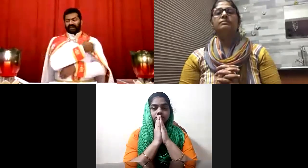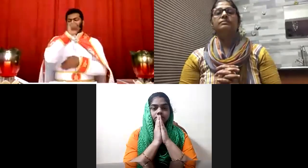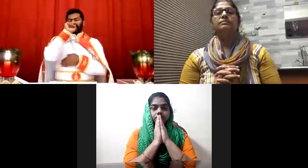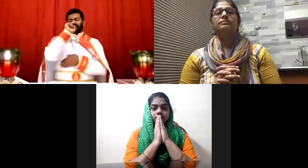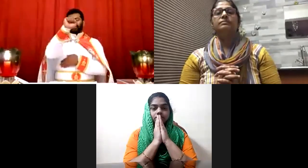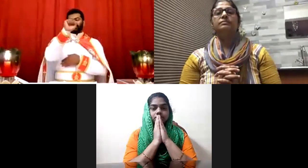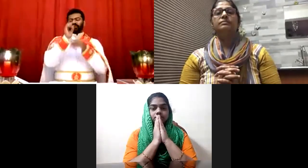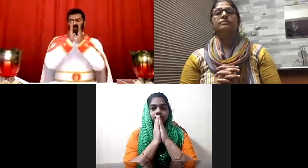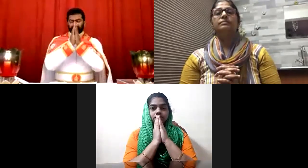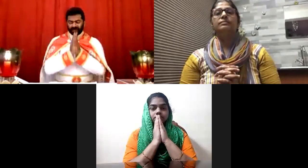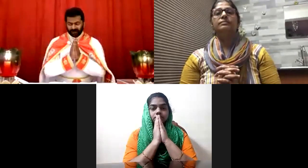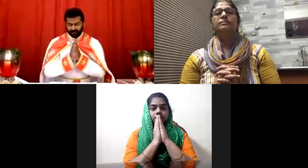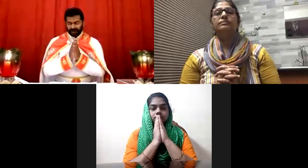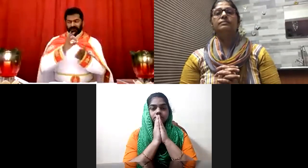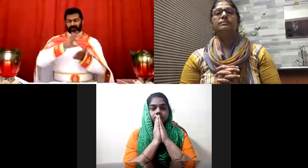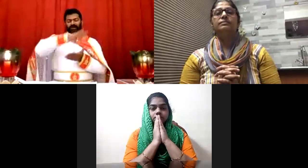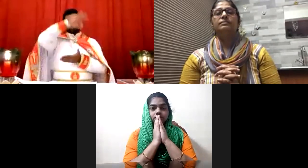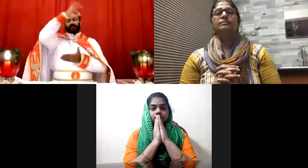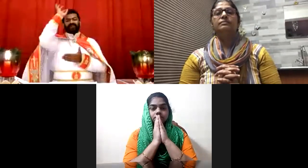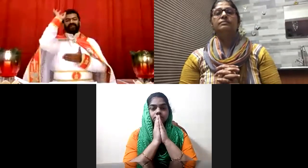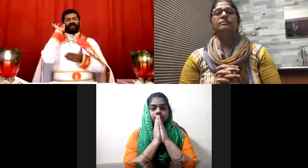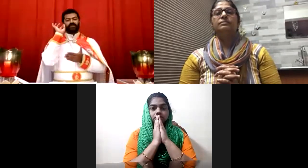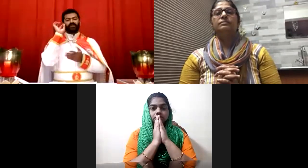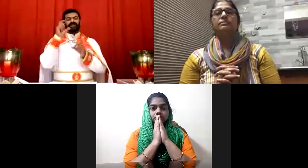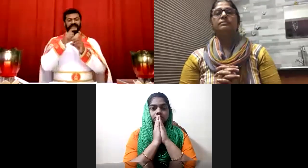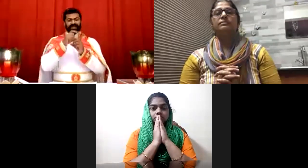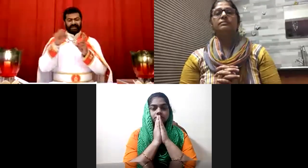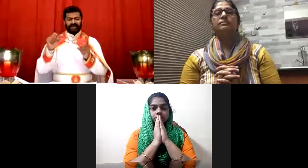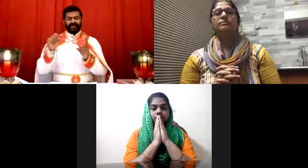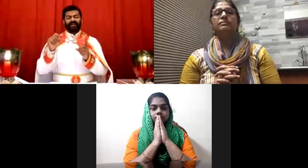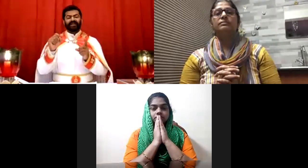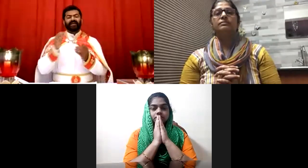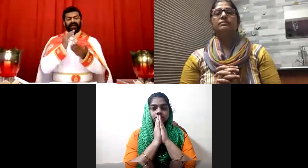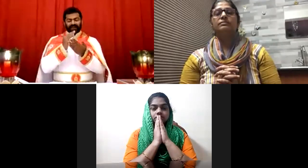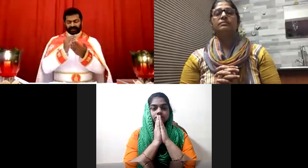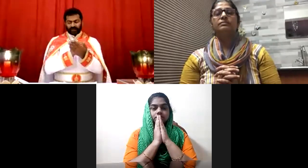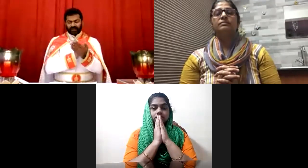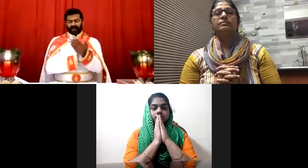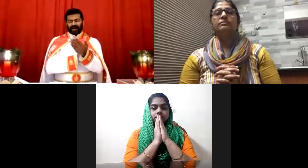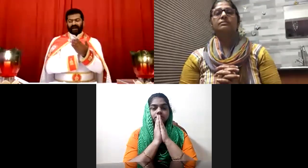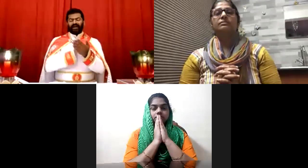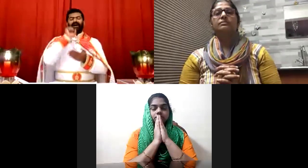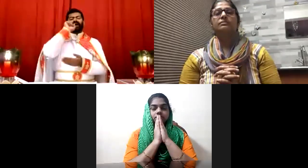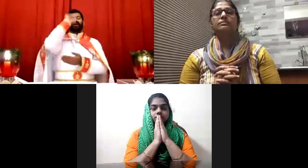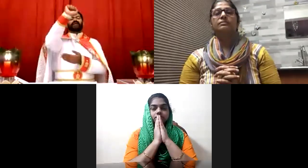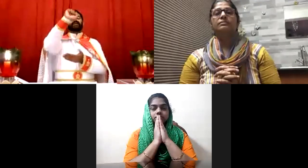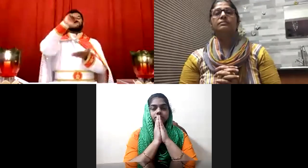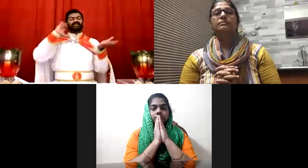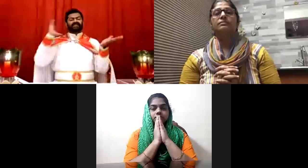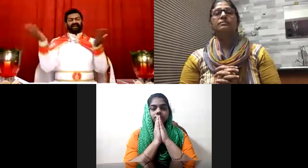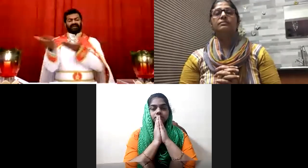ഞങ്ങൾ അങ്ങയെ സ്തുതിക്കുകയും മഹത്വപ്പെടുത്തുകയും ചെയ്യട്ടെ. എന്തുകൊണ്ടെന്നാൽ